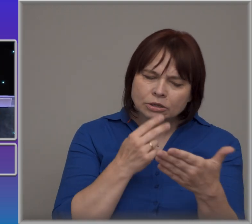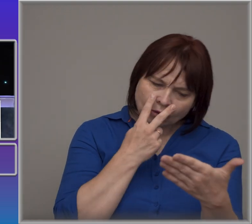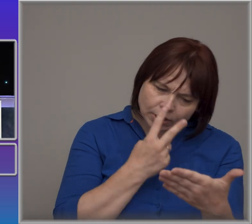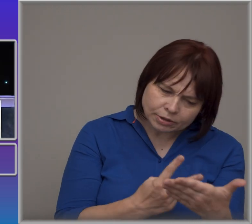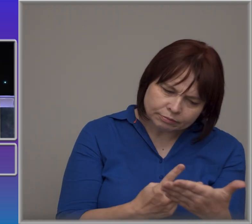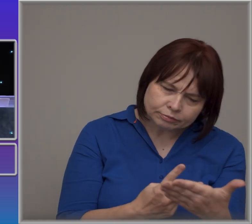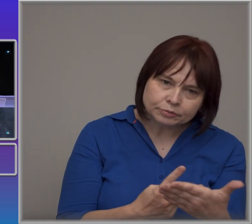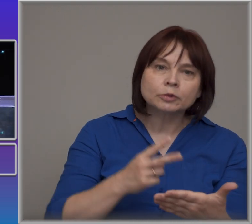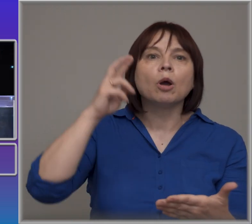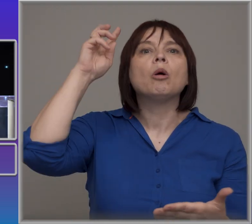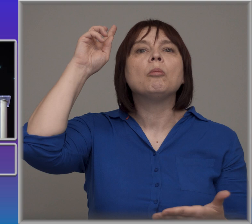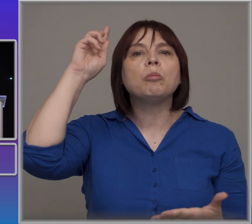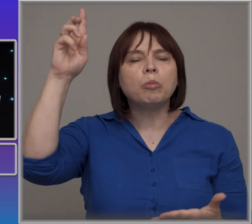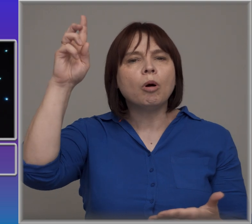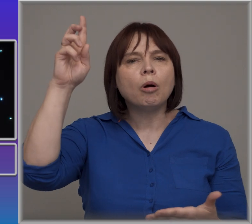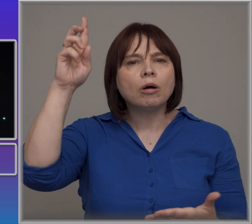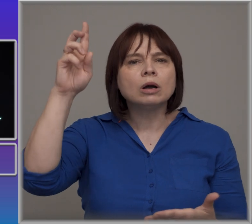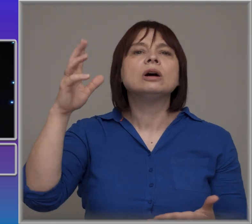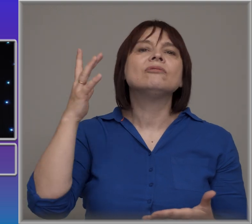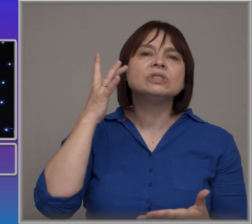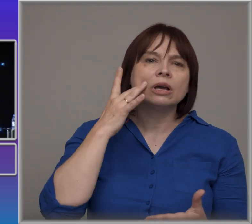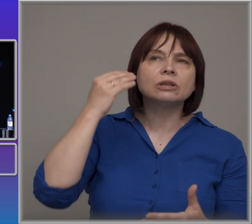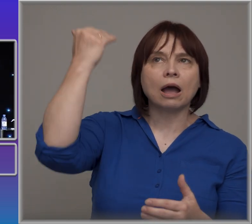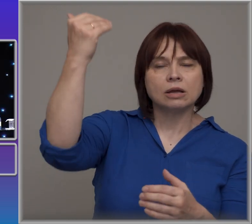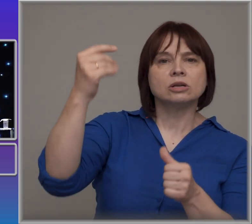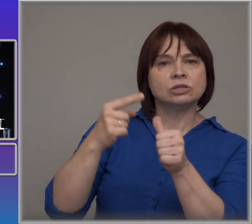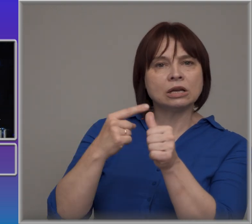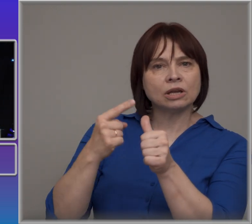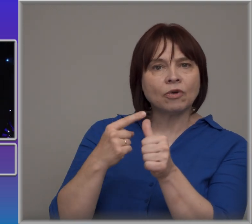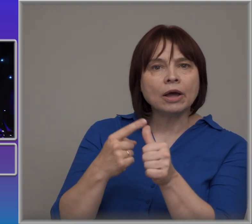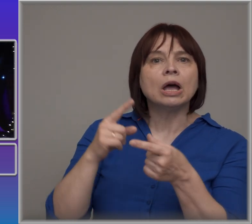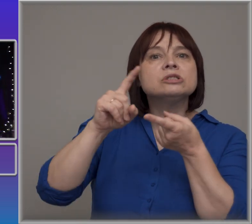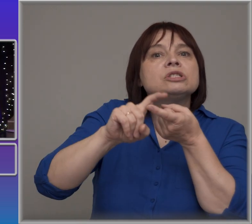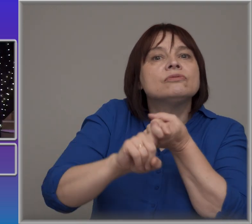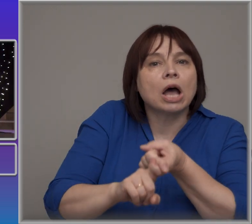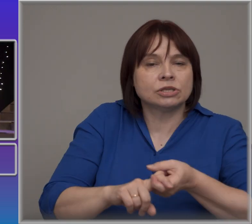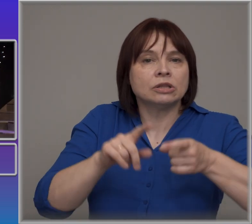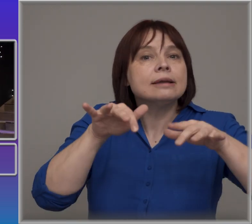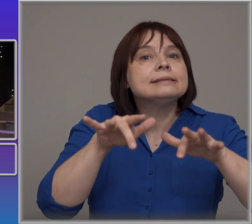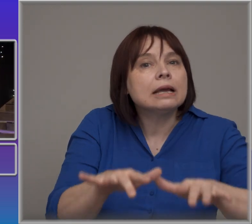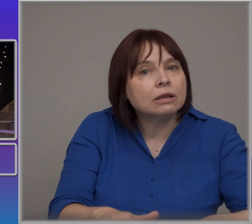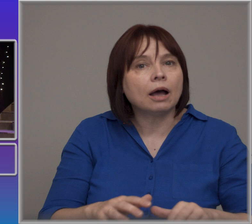И таким образом, когда мы читаем, смотрим в Библию, мы